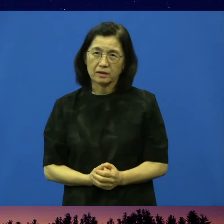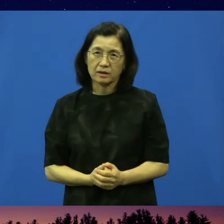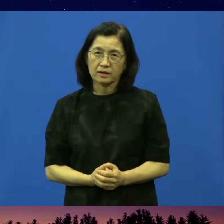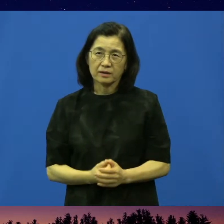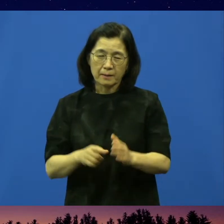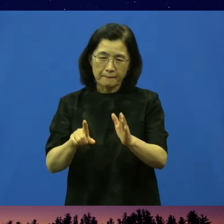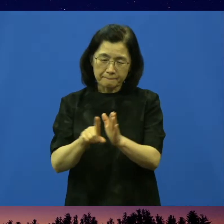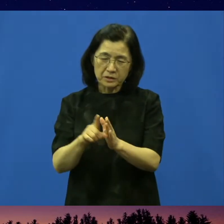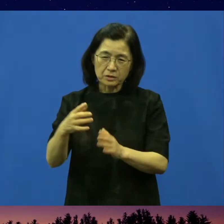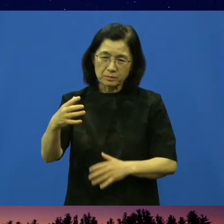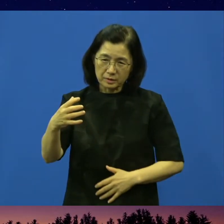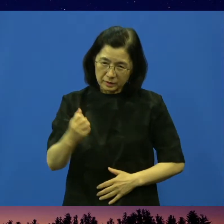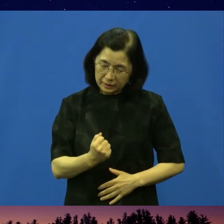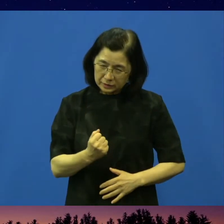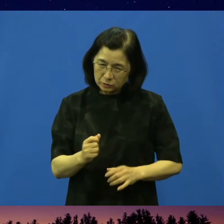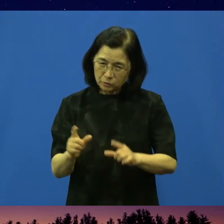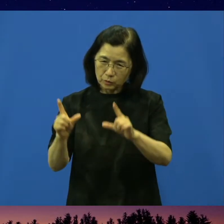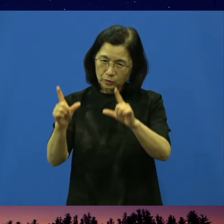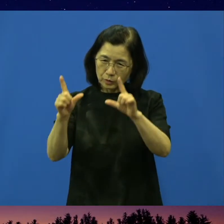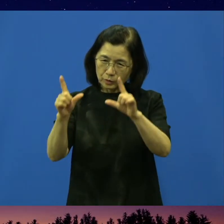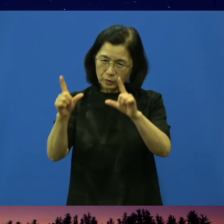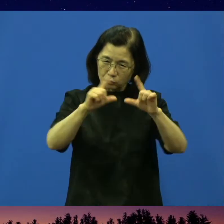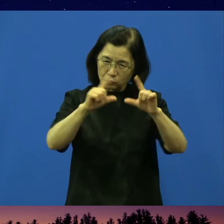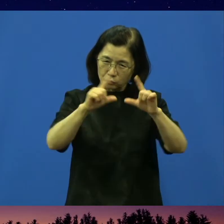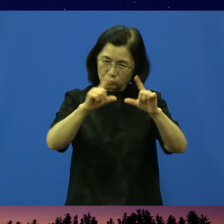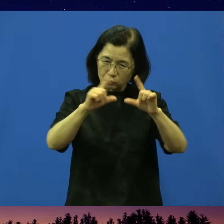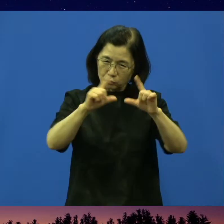믿음을 가지고 살아보려고 하는데 어려움이 생겨.